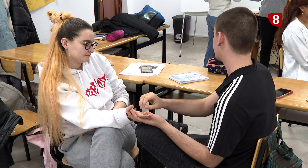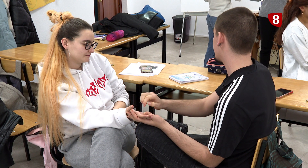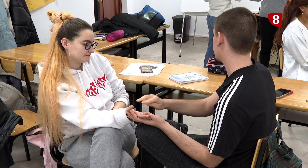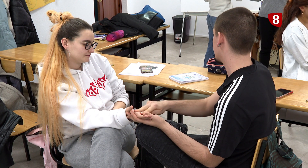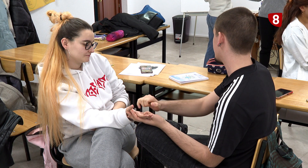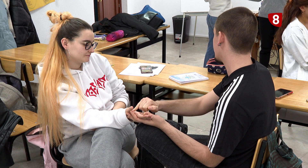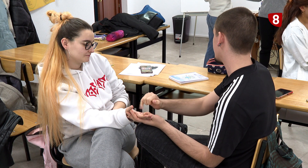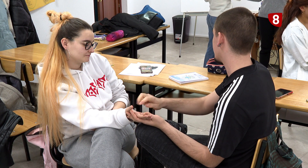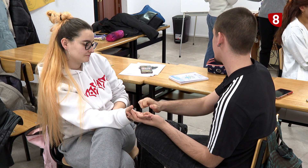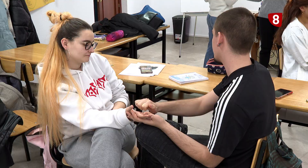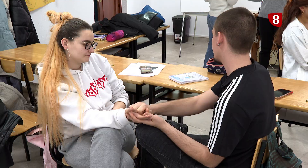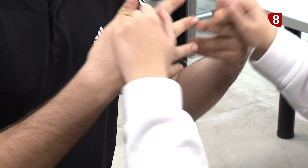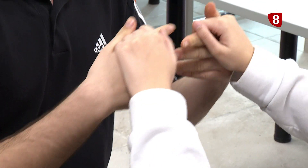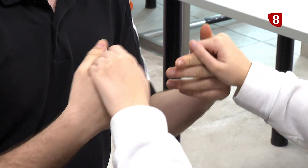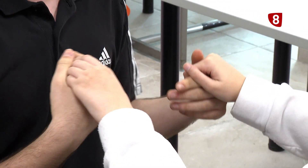es como aprender un idioma completamente nuevo.